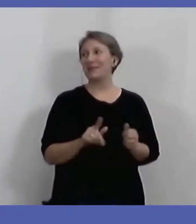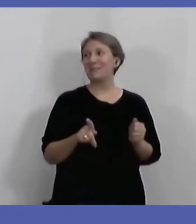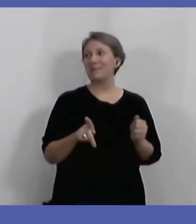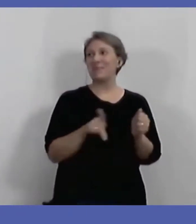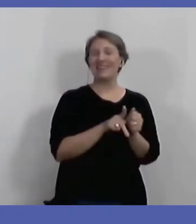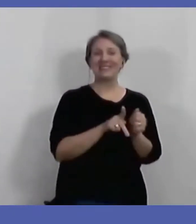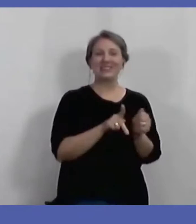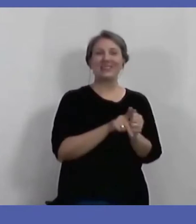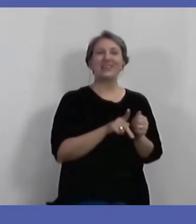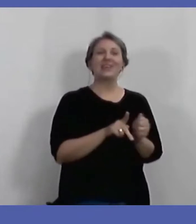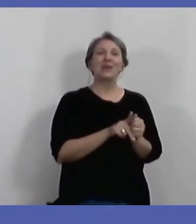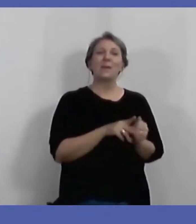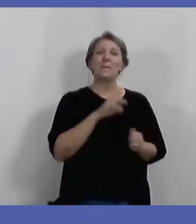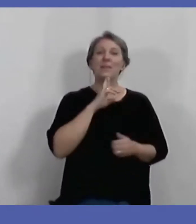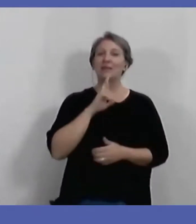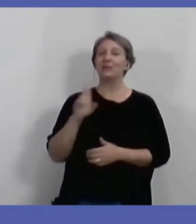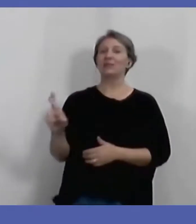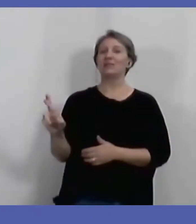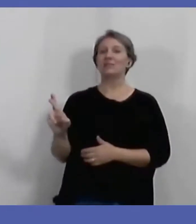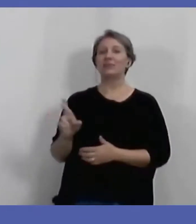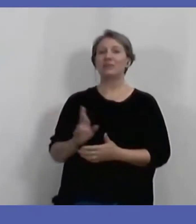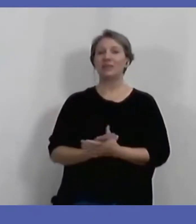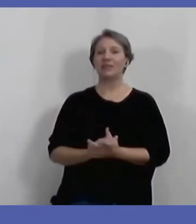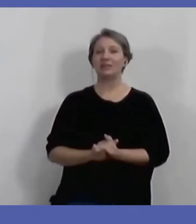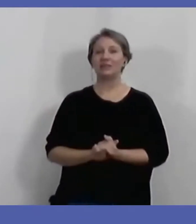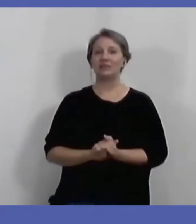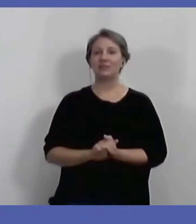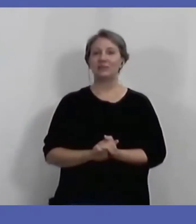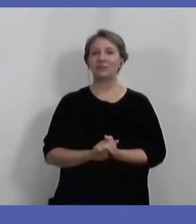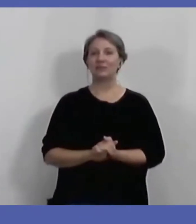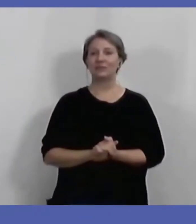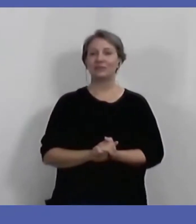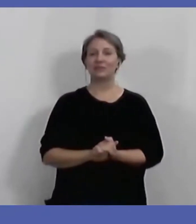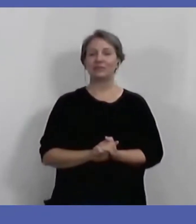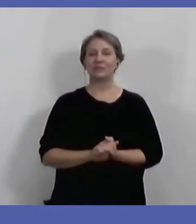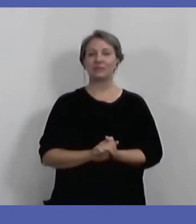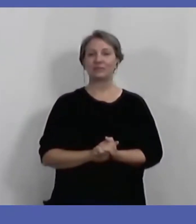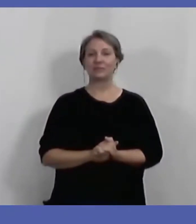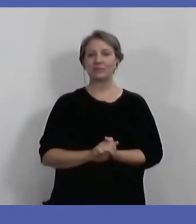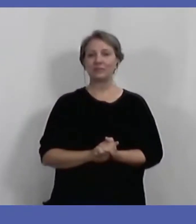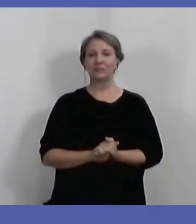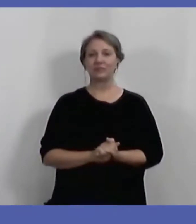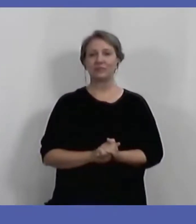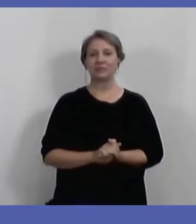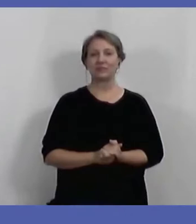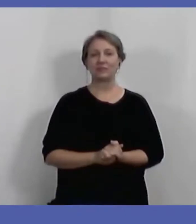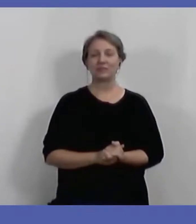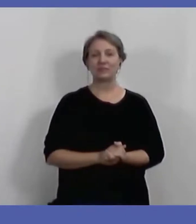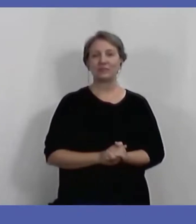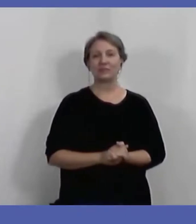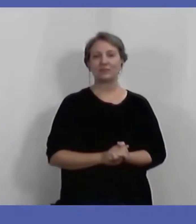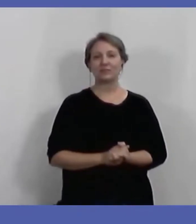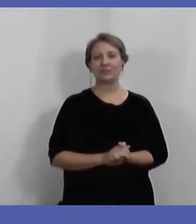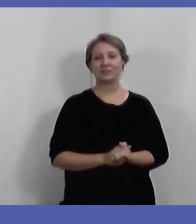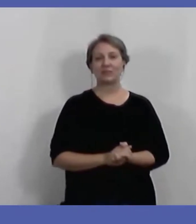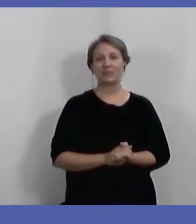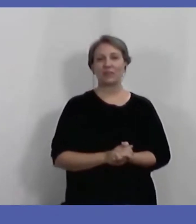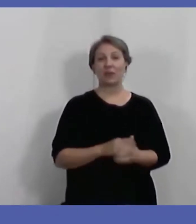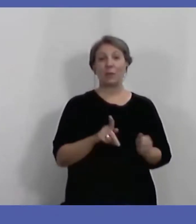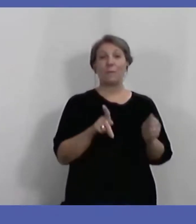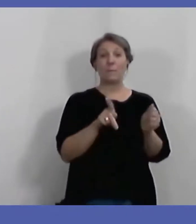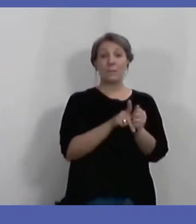Senhor Jesus, ele então representou, né, todos os discípulos ali e